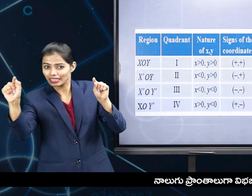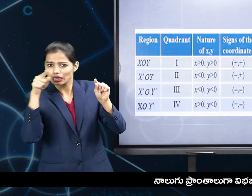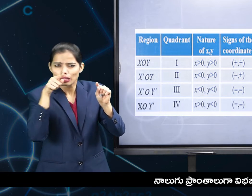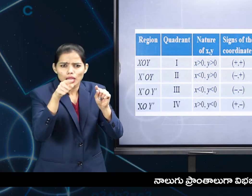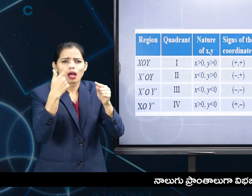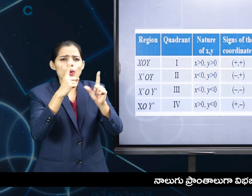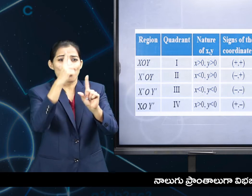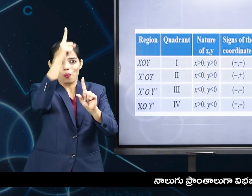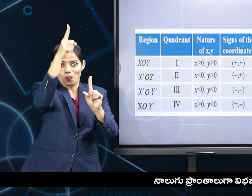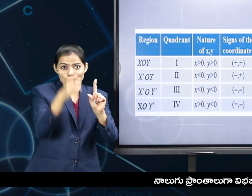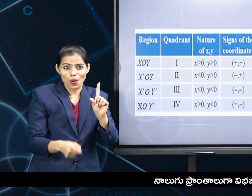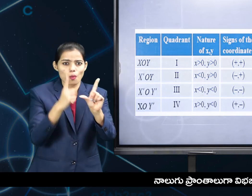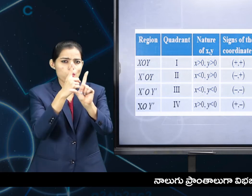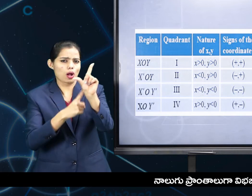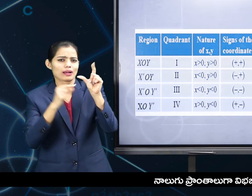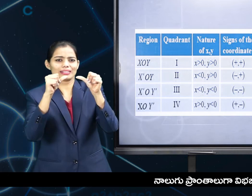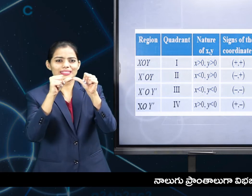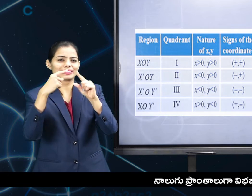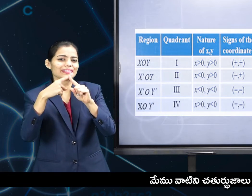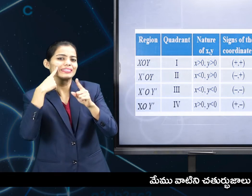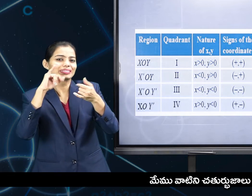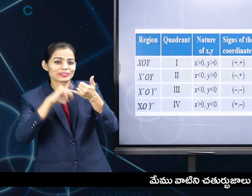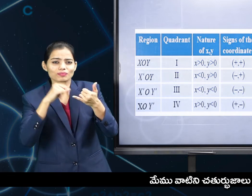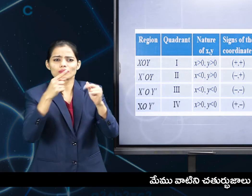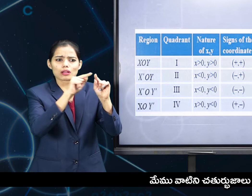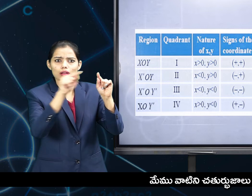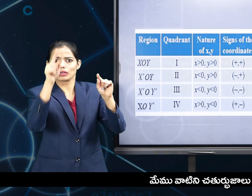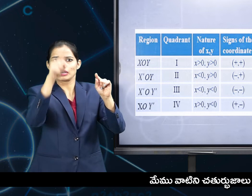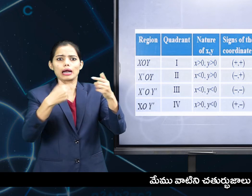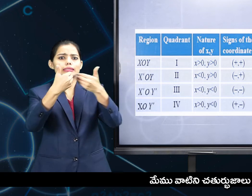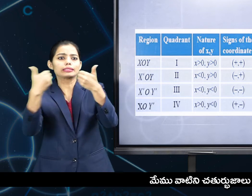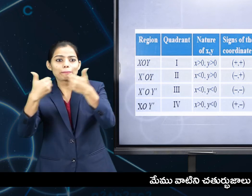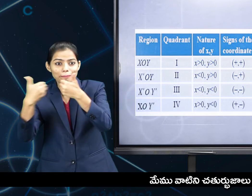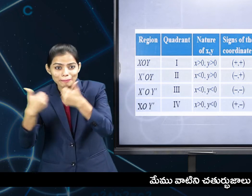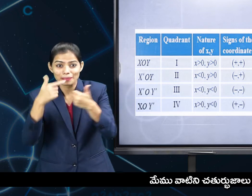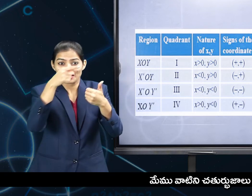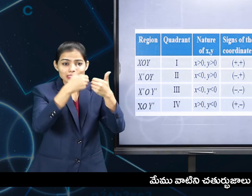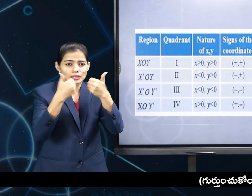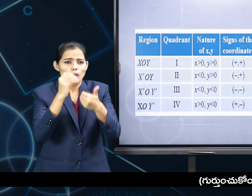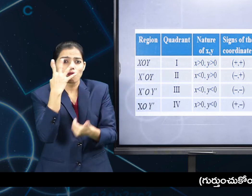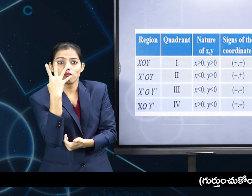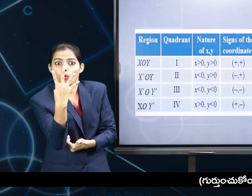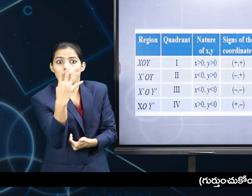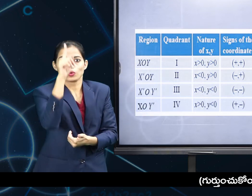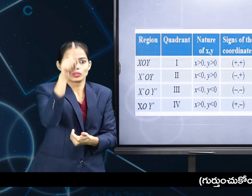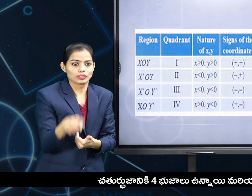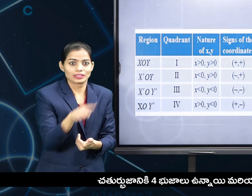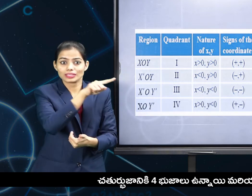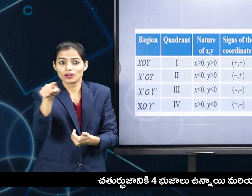4 ప్రాంతాలుగా విభజిస్తాయి. కాబట్టి మనం వాటిని చతుర్భుజాలు అని పిలుస్తాము. గుర్తుంచుకోండి,